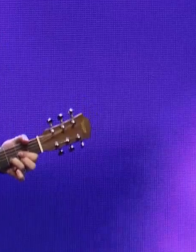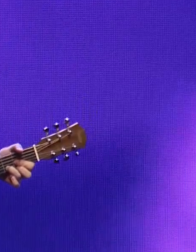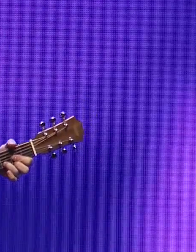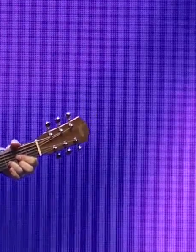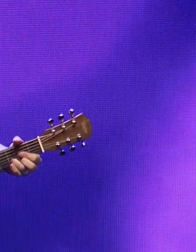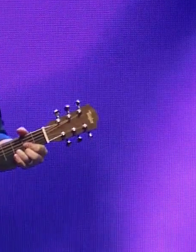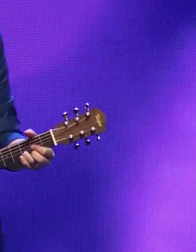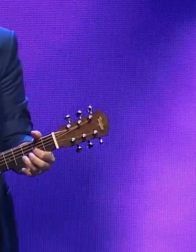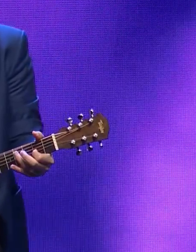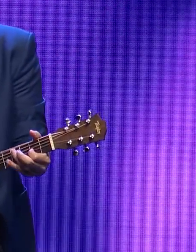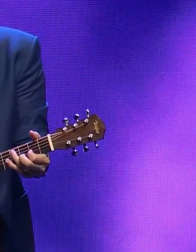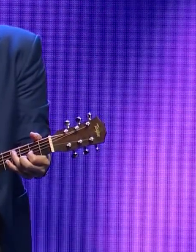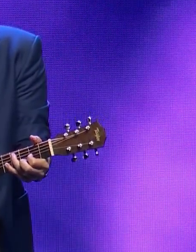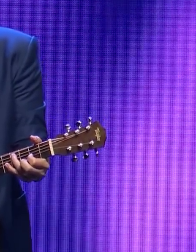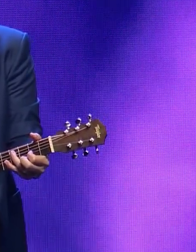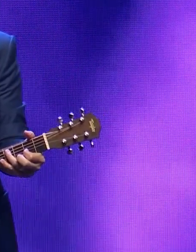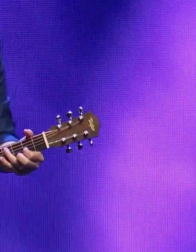terluka.